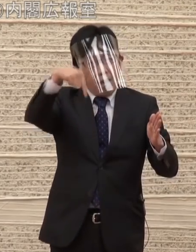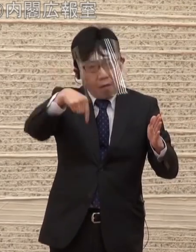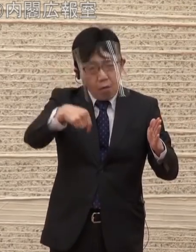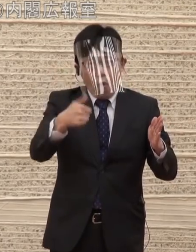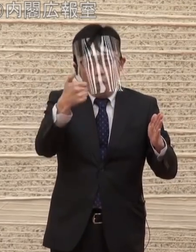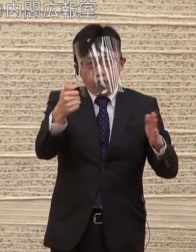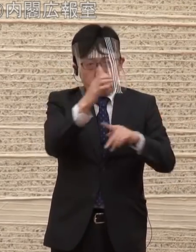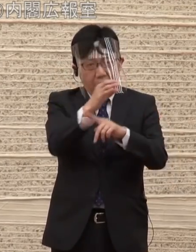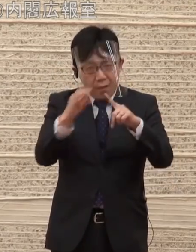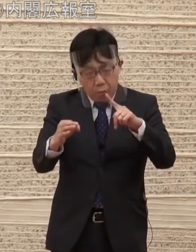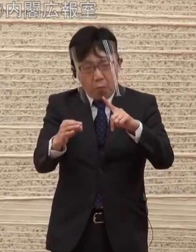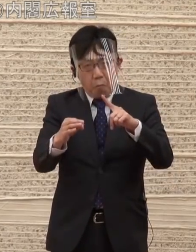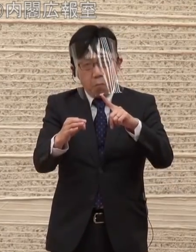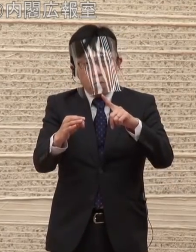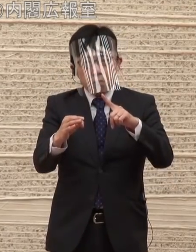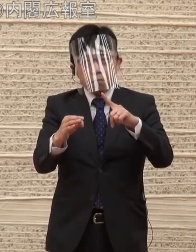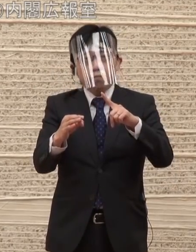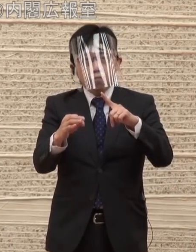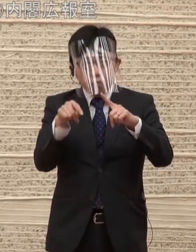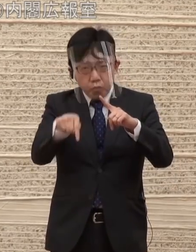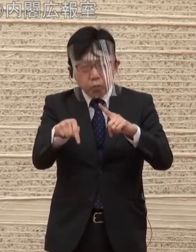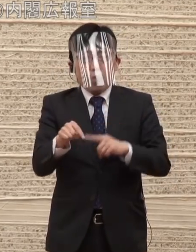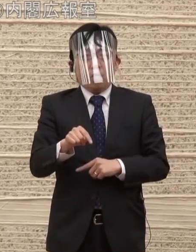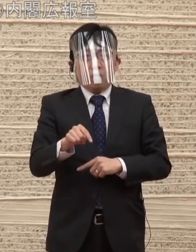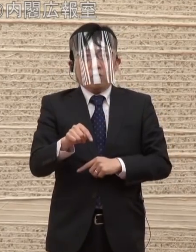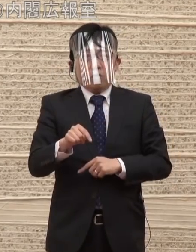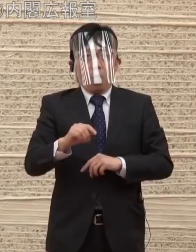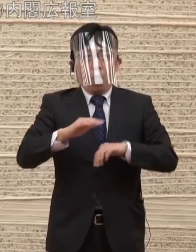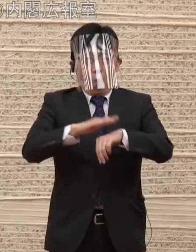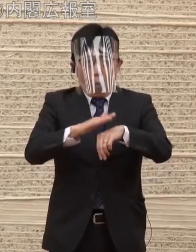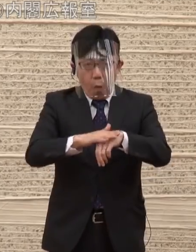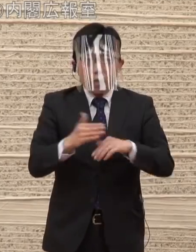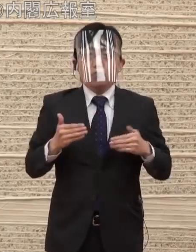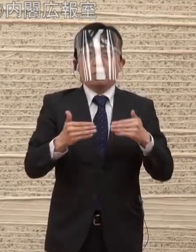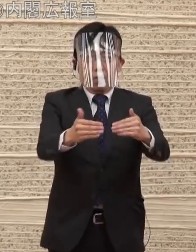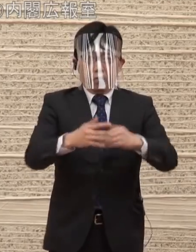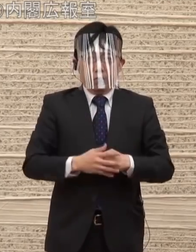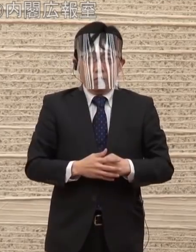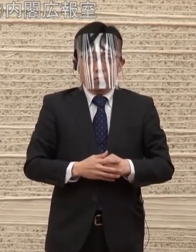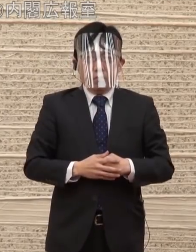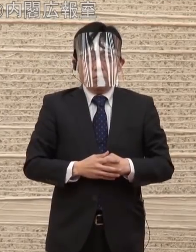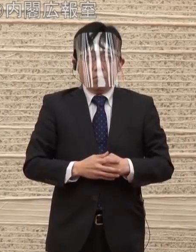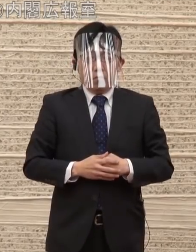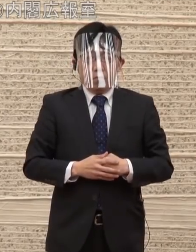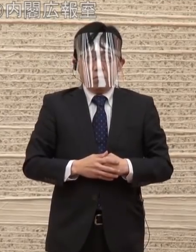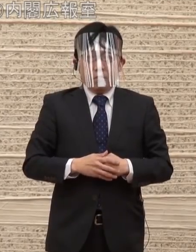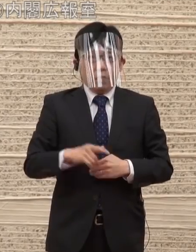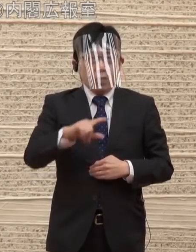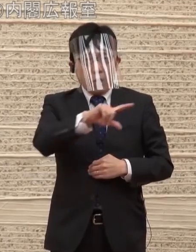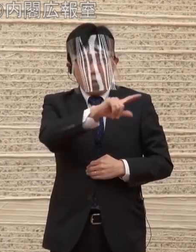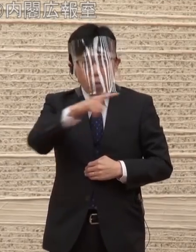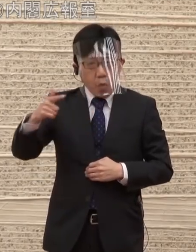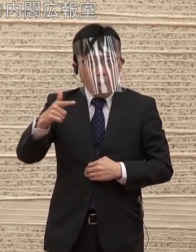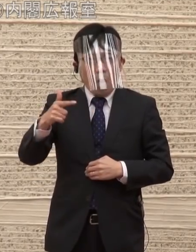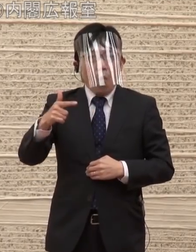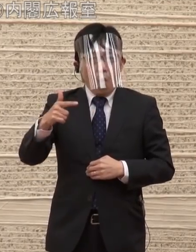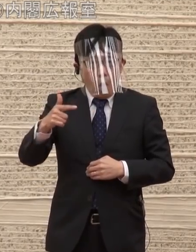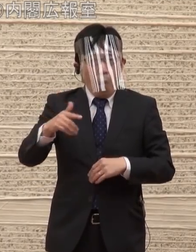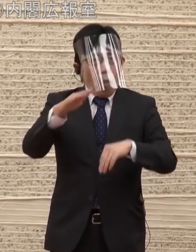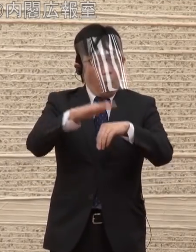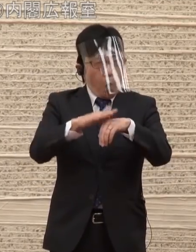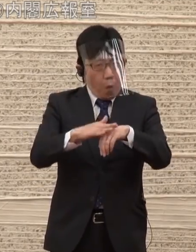ていく考えですあらゆる活動について感染防止対策を講じることを大前提